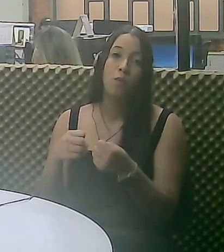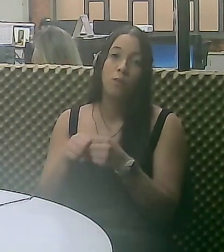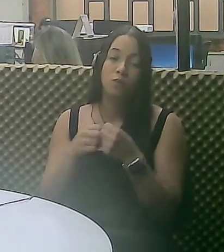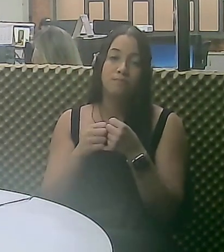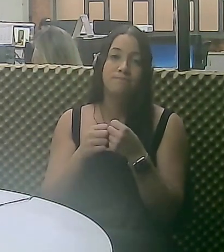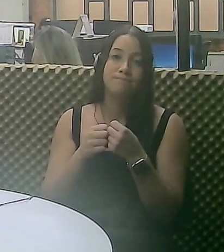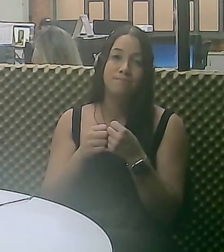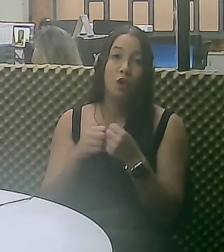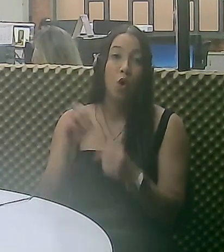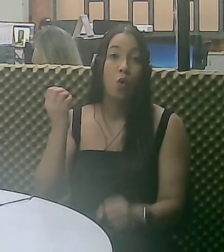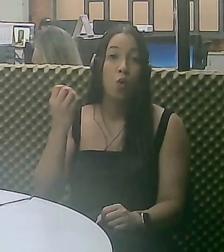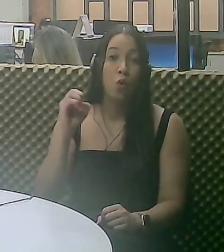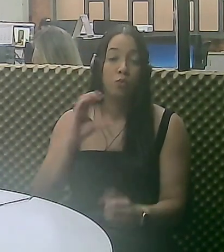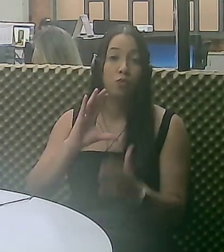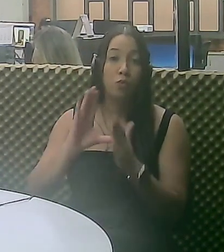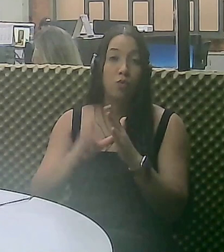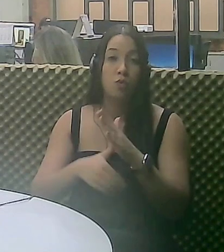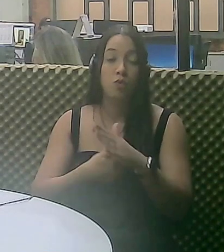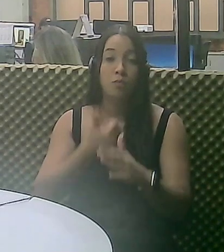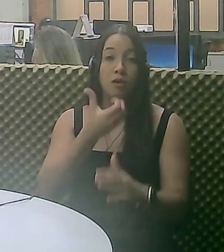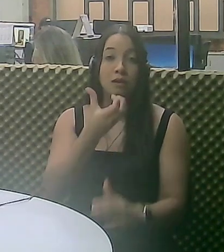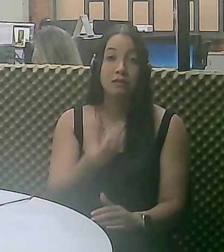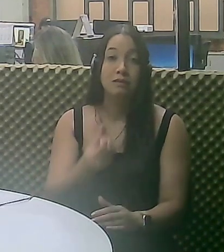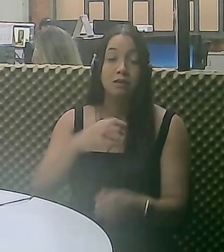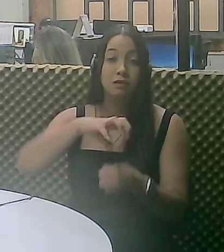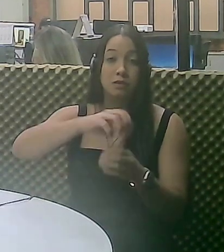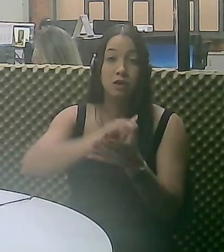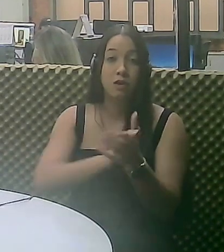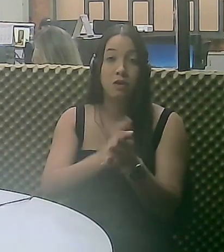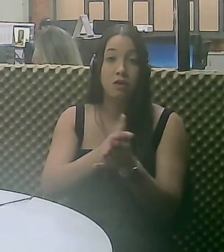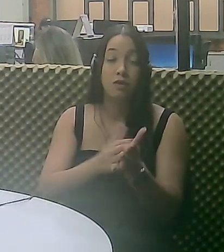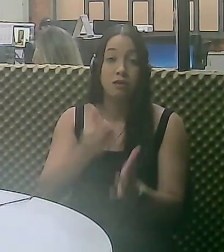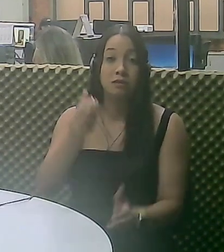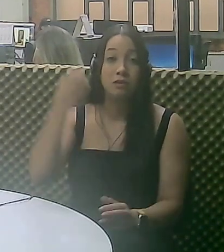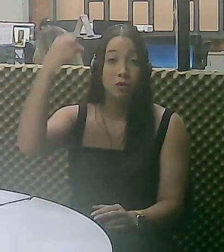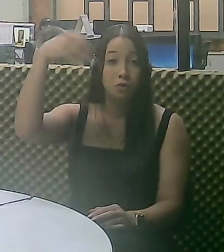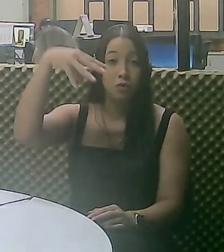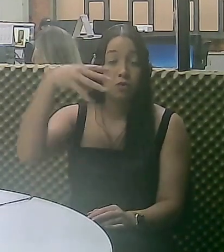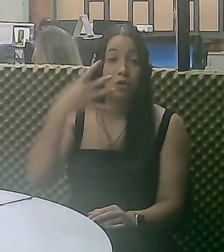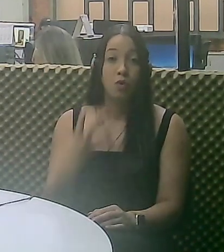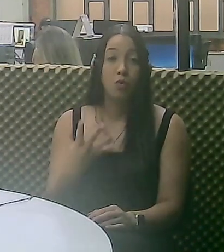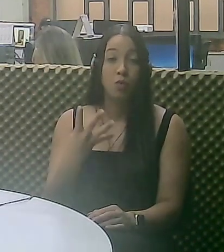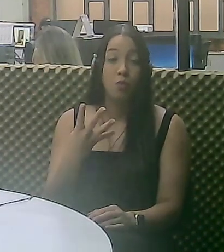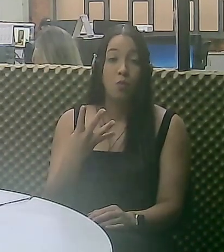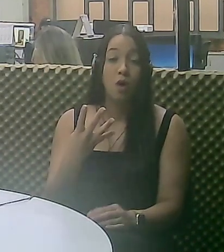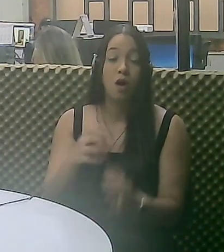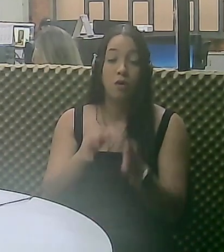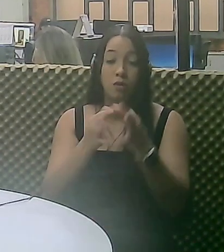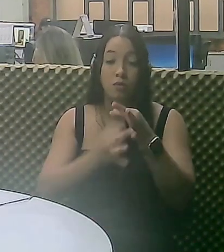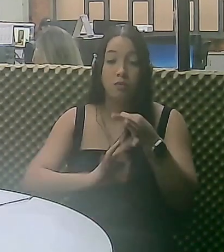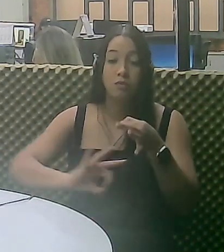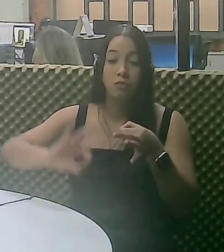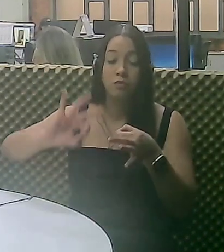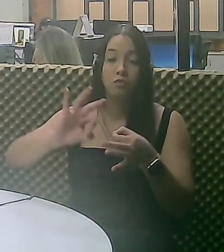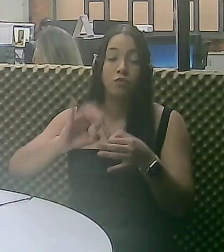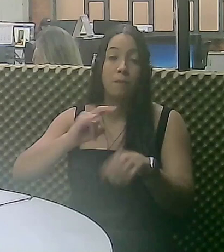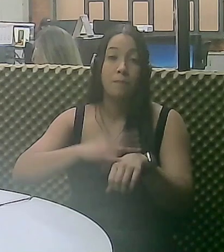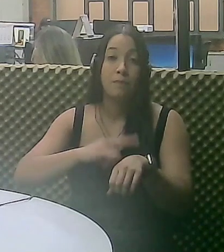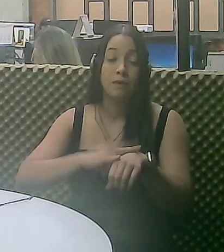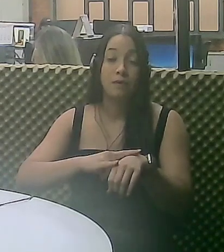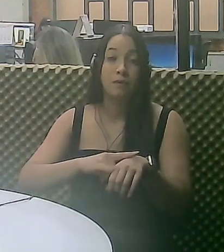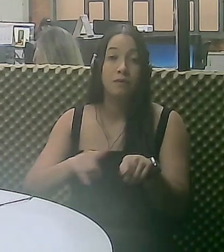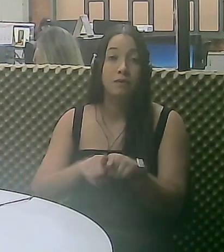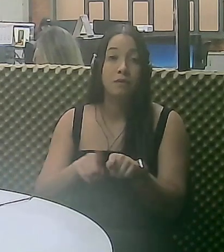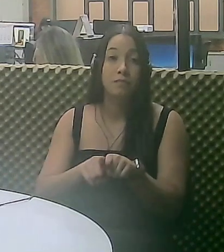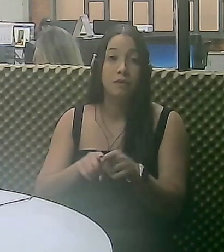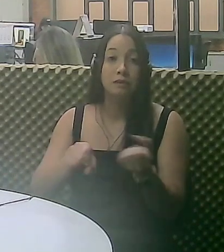criminosos. Em outubro, foram furtadas 6 torneiras, 6 lâmpadas, 4 sifões dos banheiros masculino e feminino, além